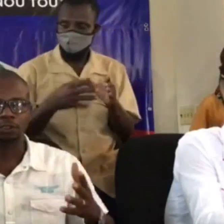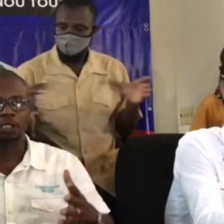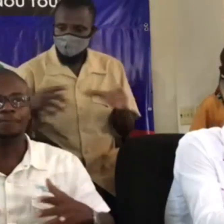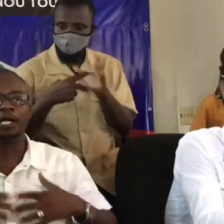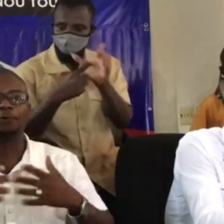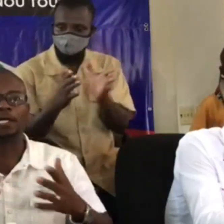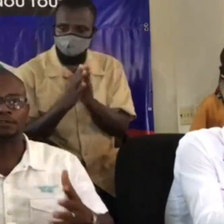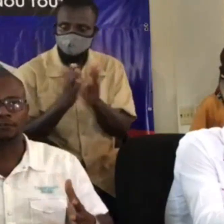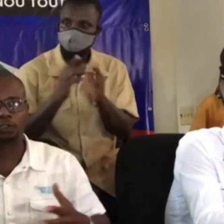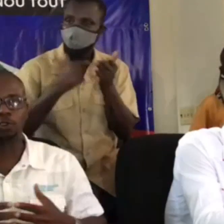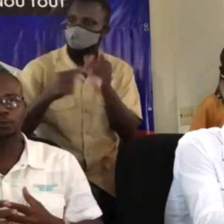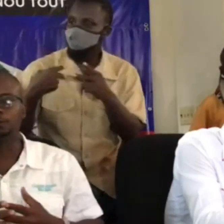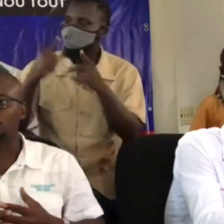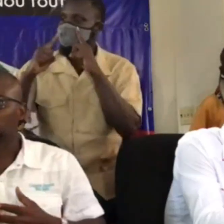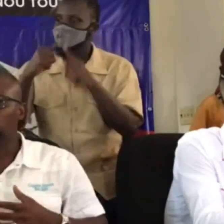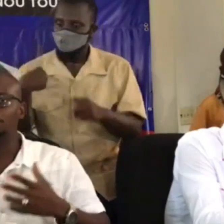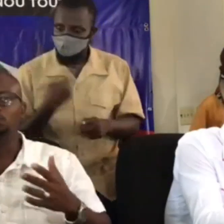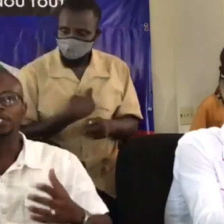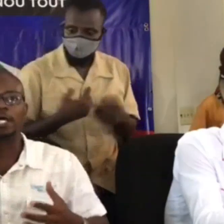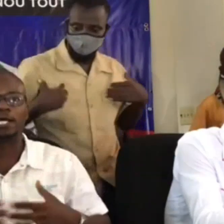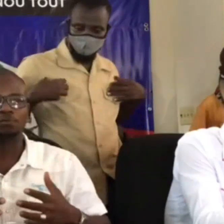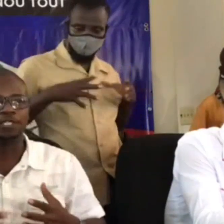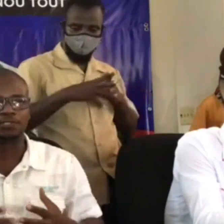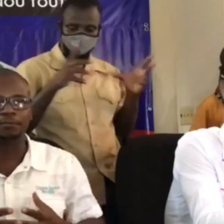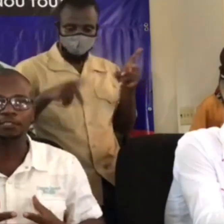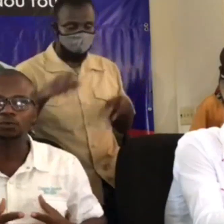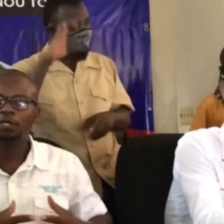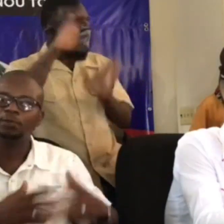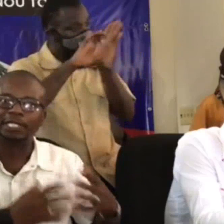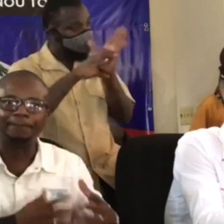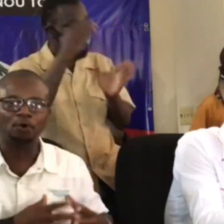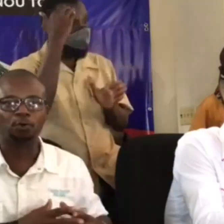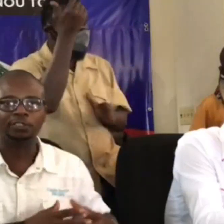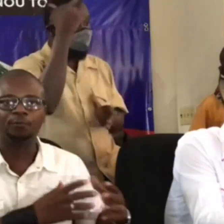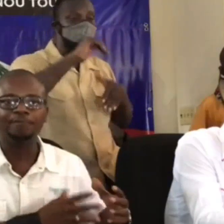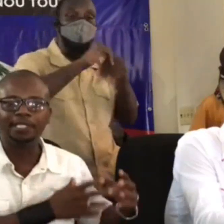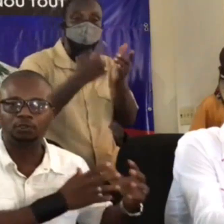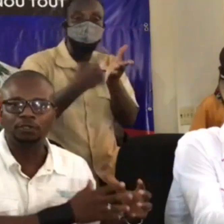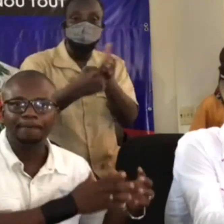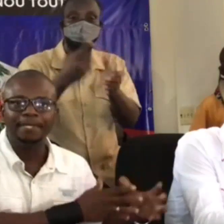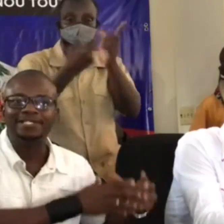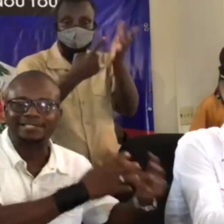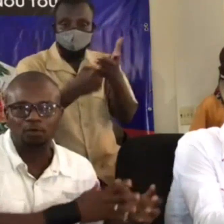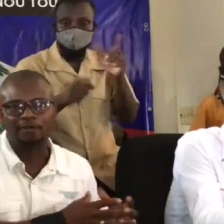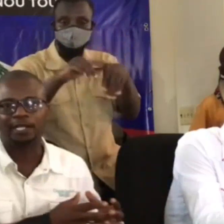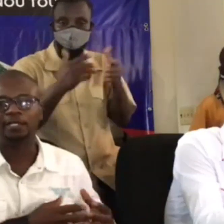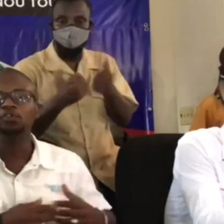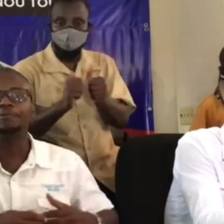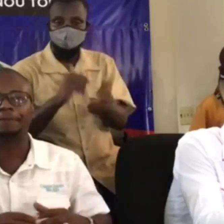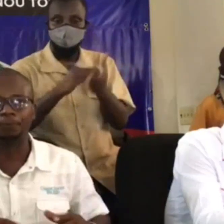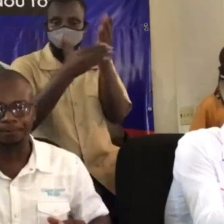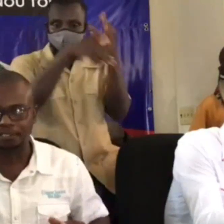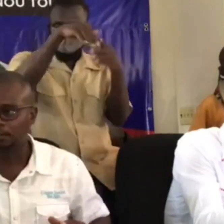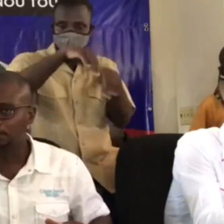tous les employés de la factory. Nous-mêmes, nous déjà assumé responsabilité nous pour nous camper de côté au 1er 2 mai dans ça, nous allons faire.